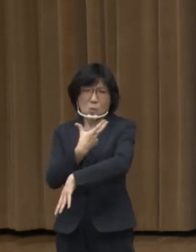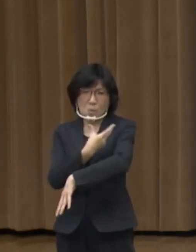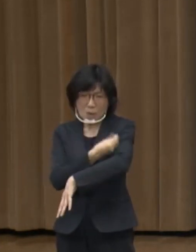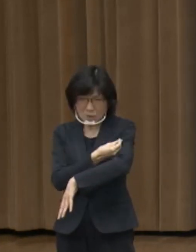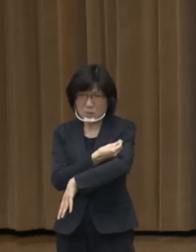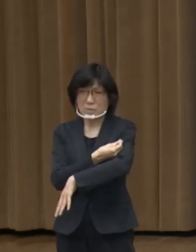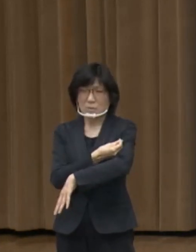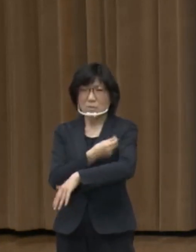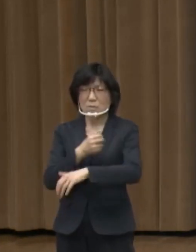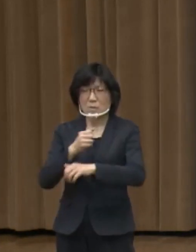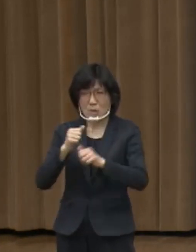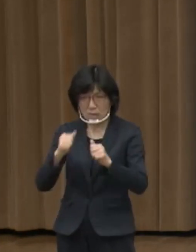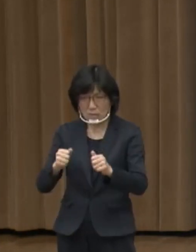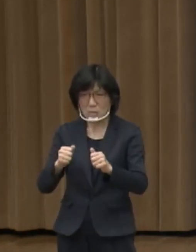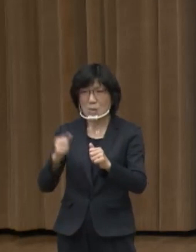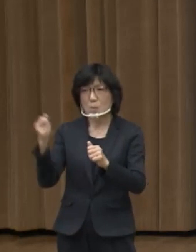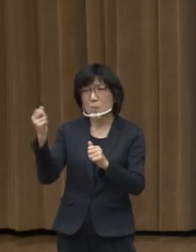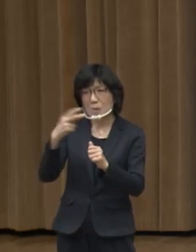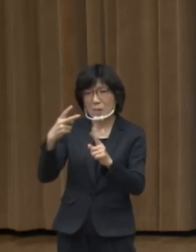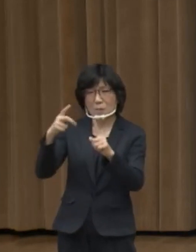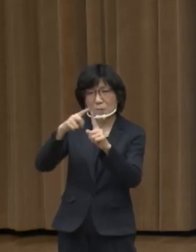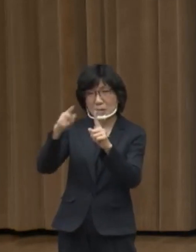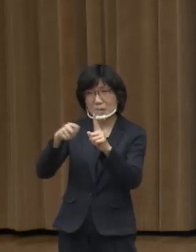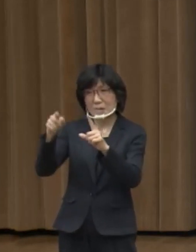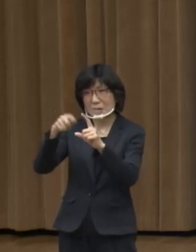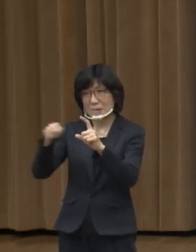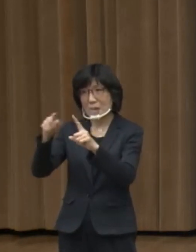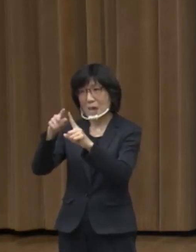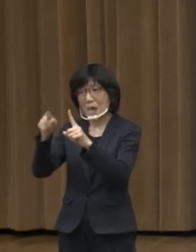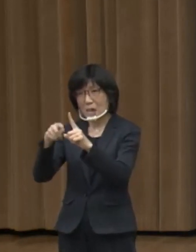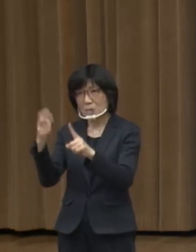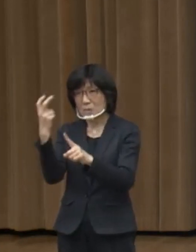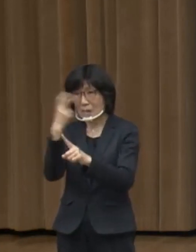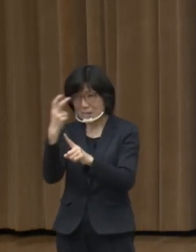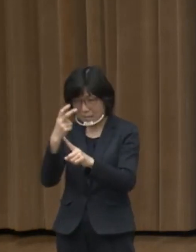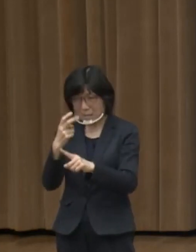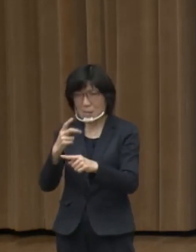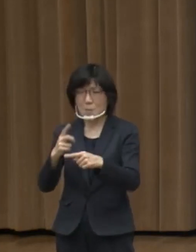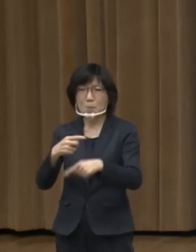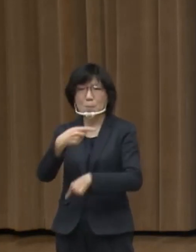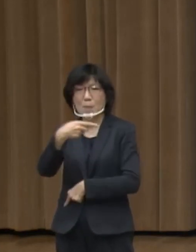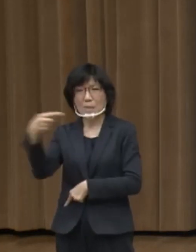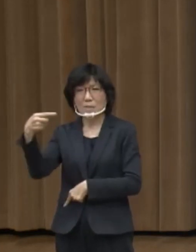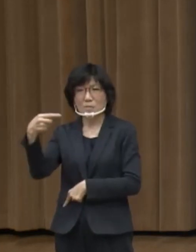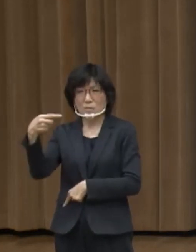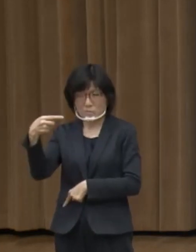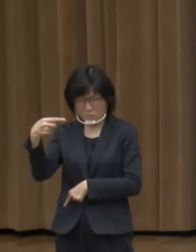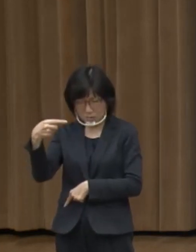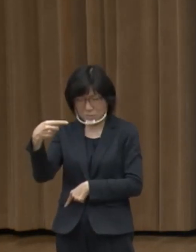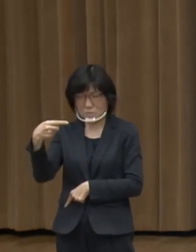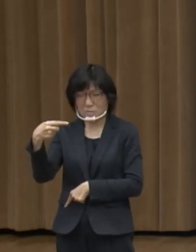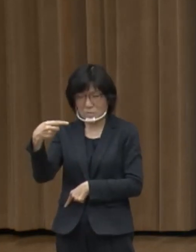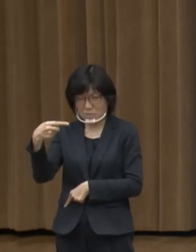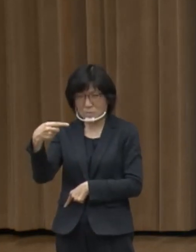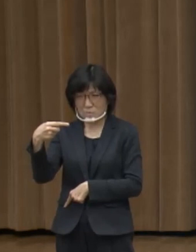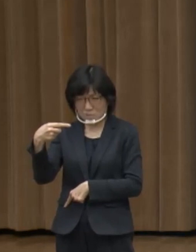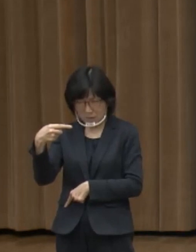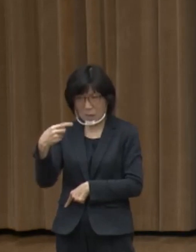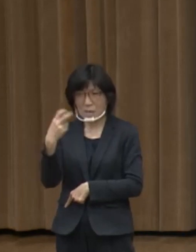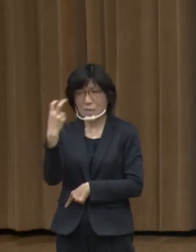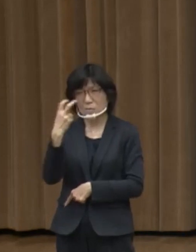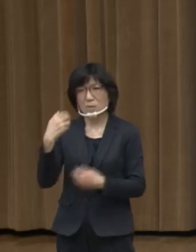歴、または PCR 検査等による陰性結果の確認、いわゆるワクチン検査パッケージの適用対象